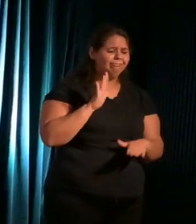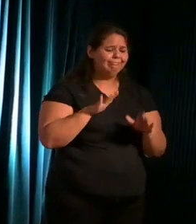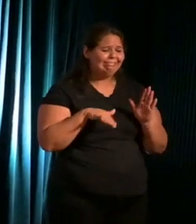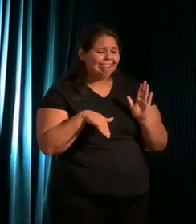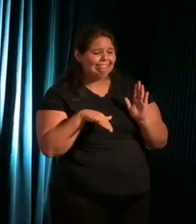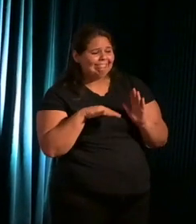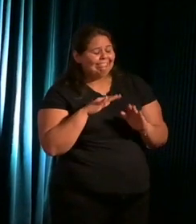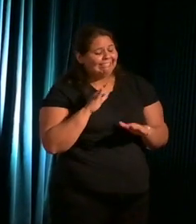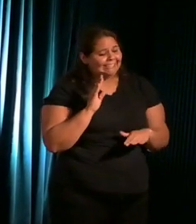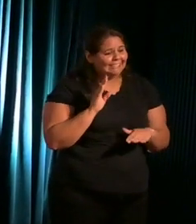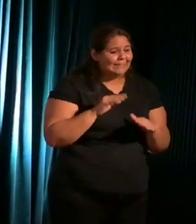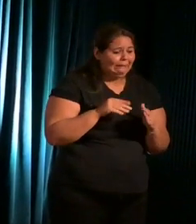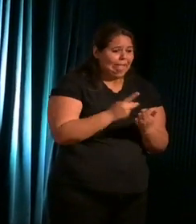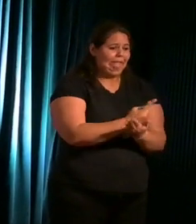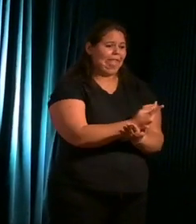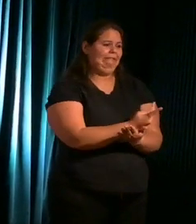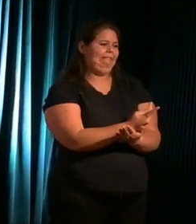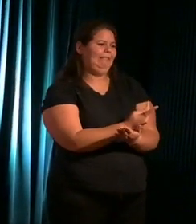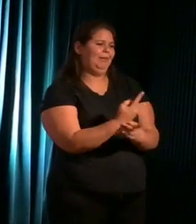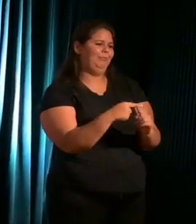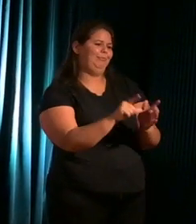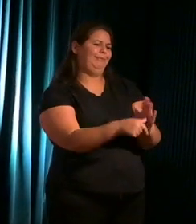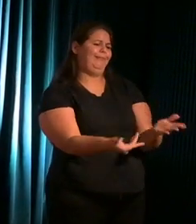gente falhou.